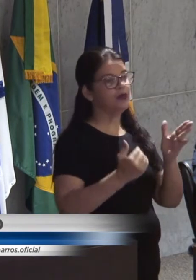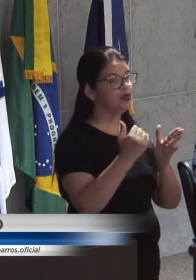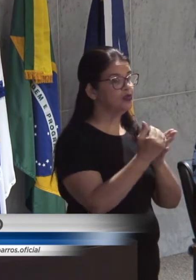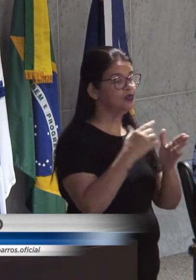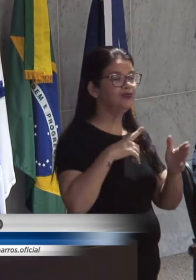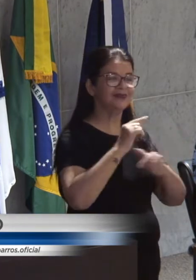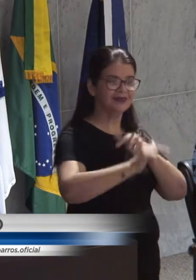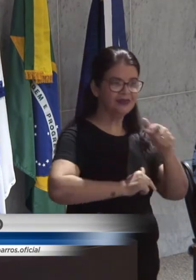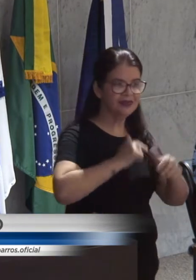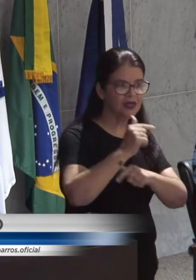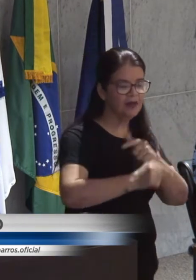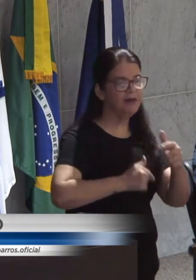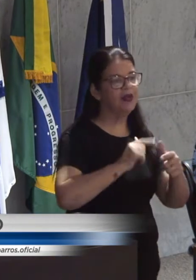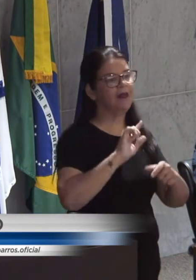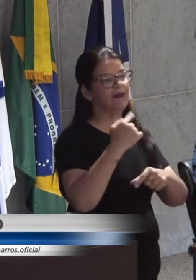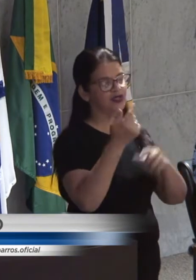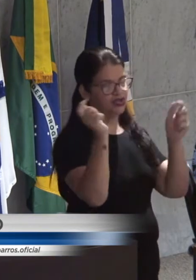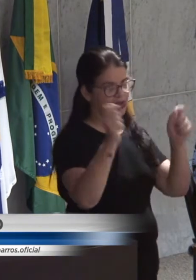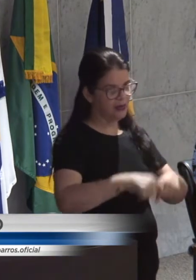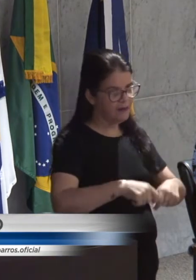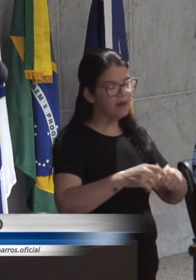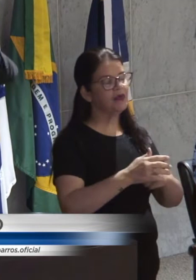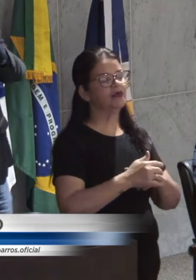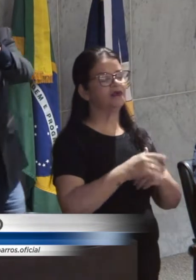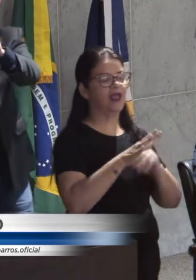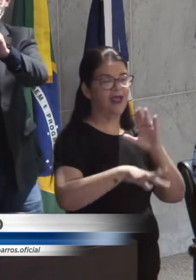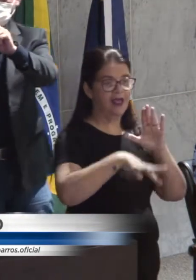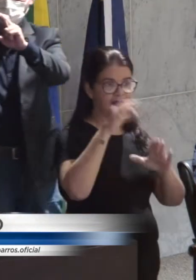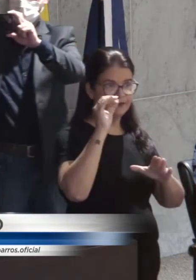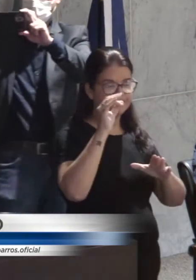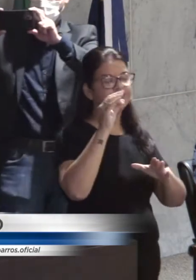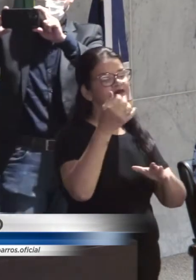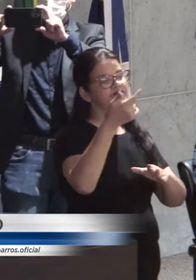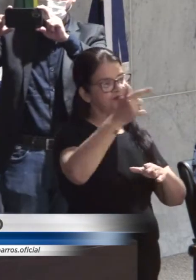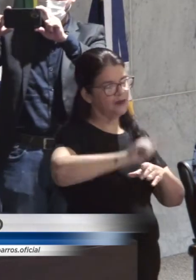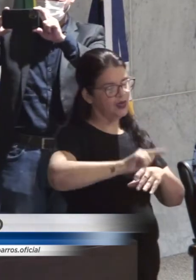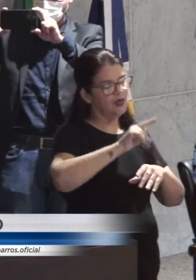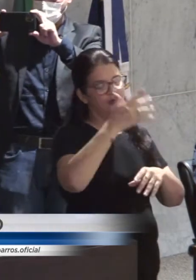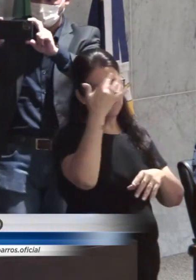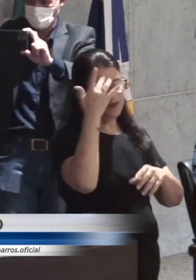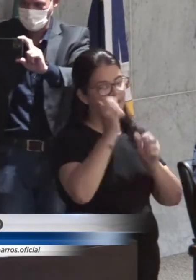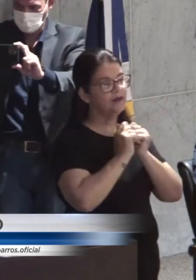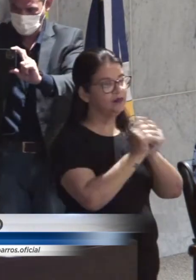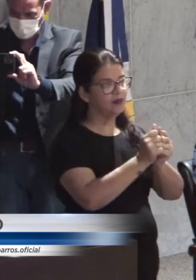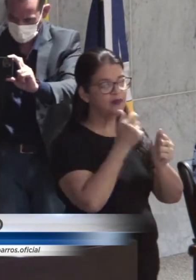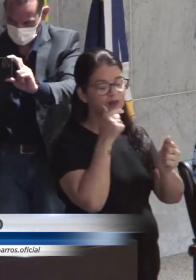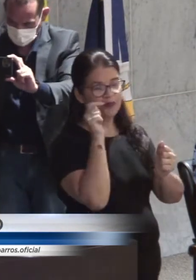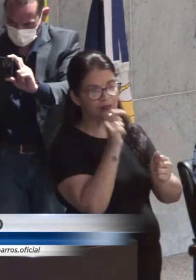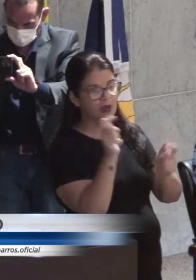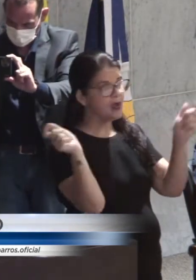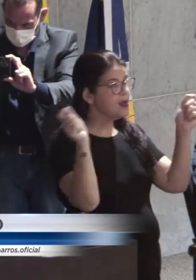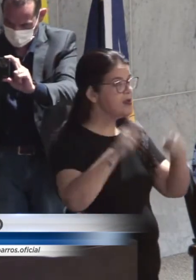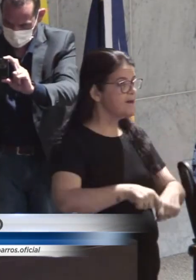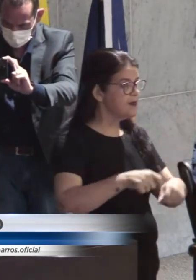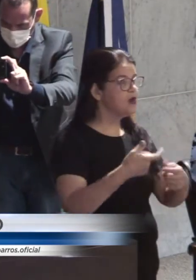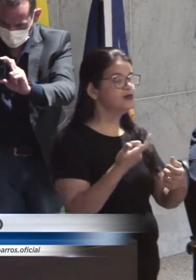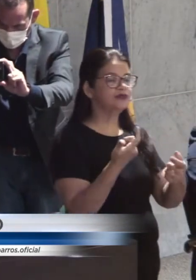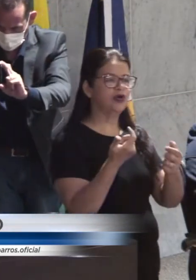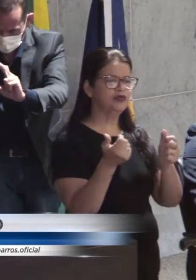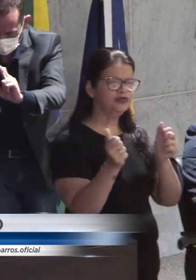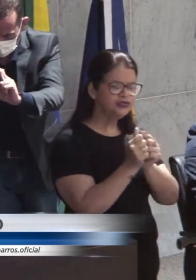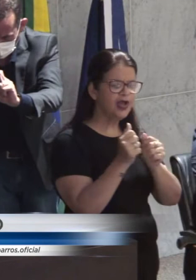de trabalhar para a gente poder eleger mais companheiros e companheiras que possam